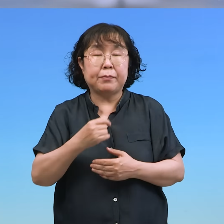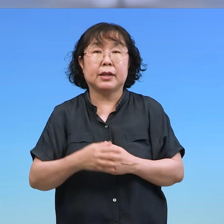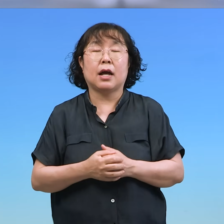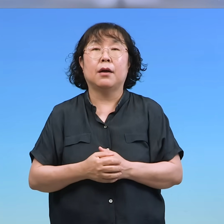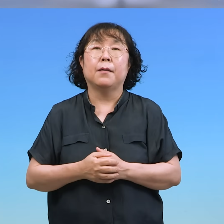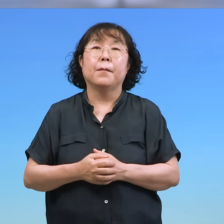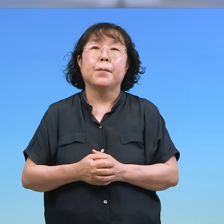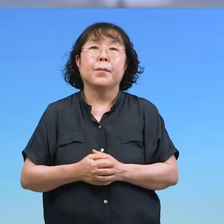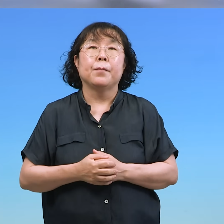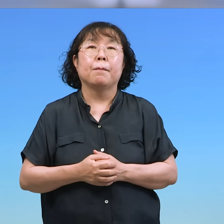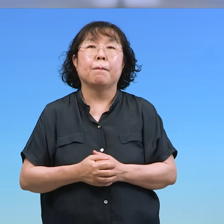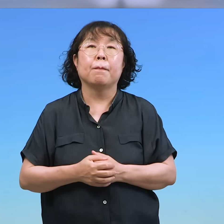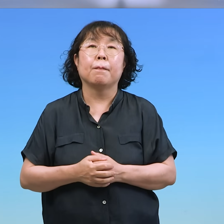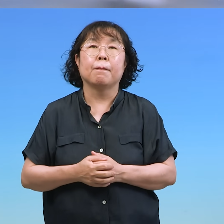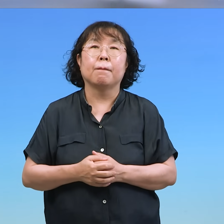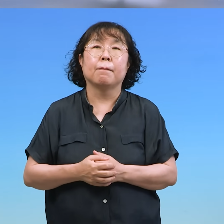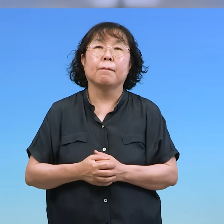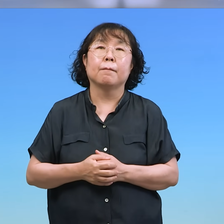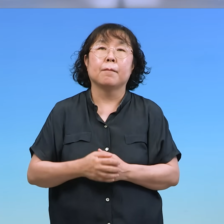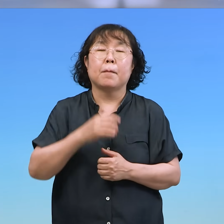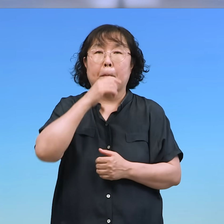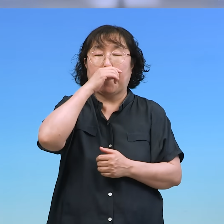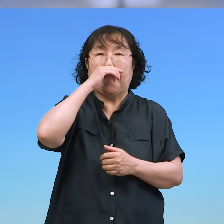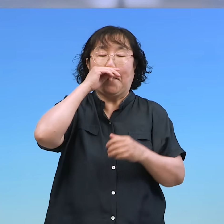찬양 같이 부르시면서